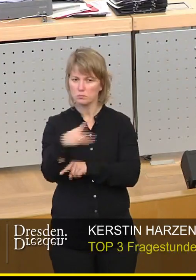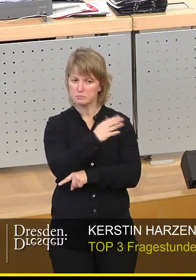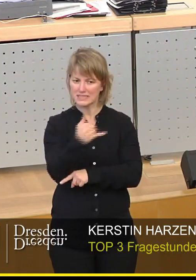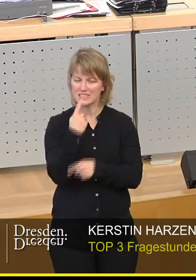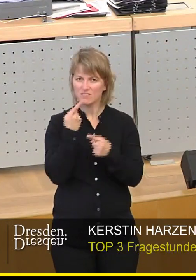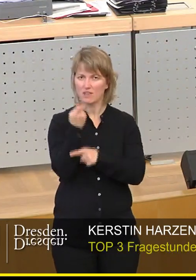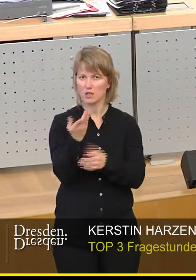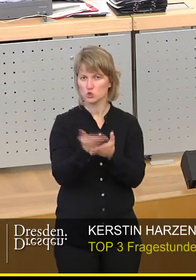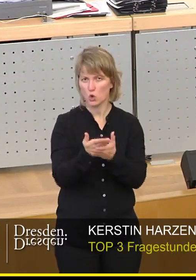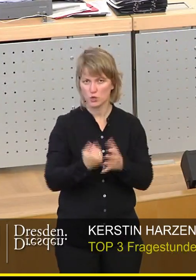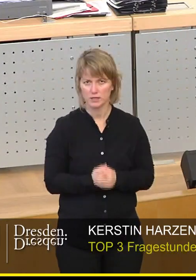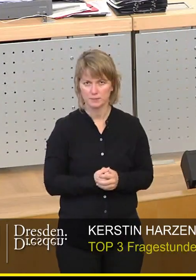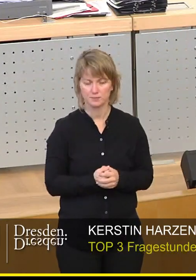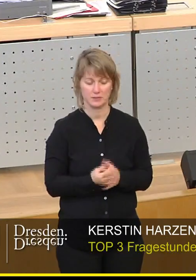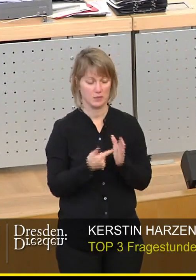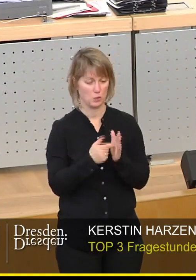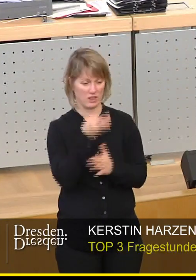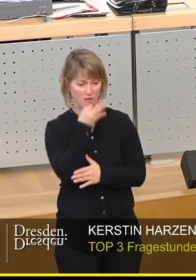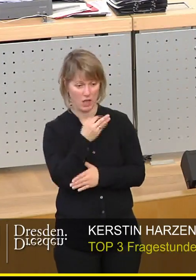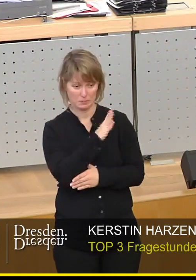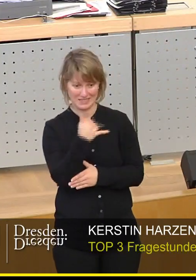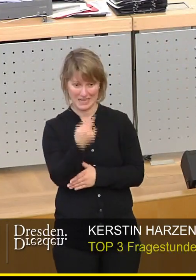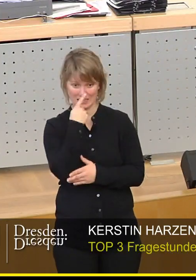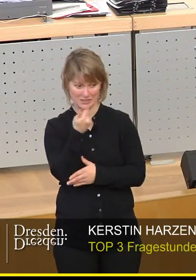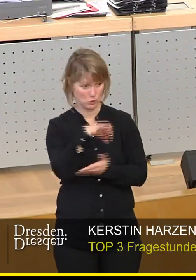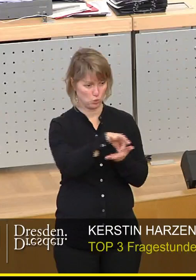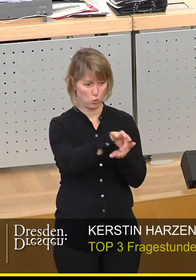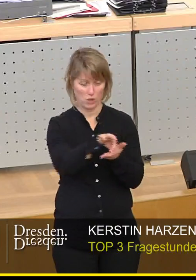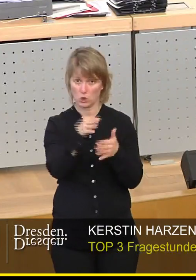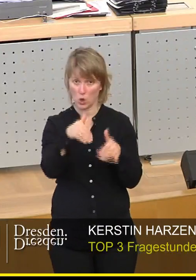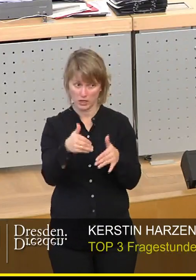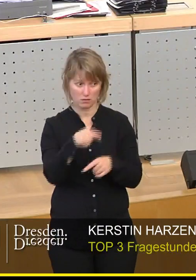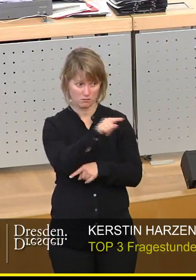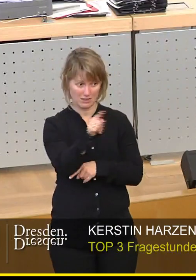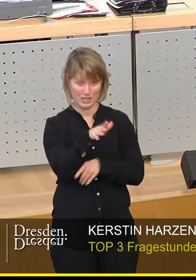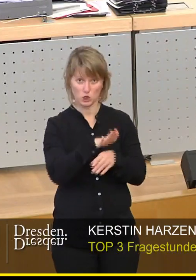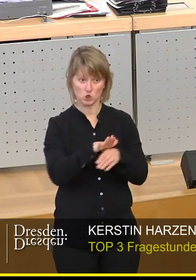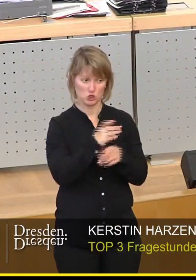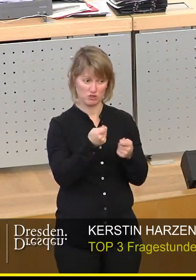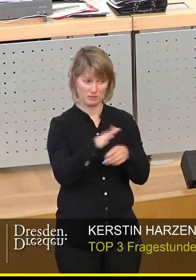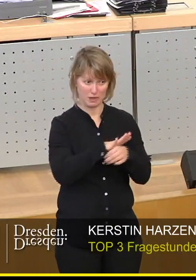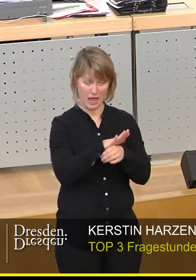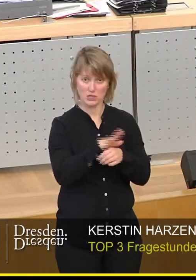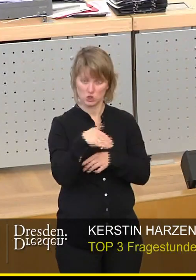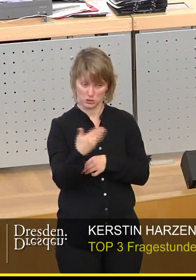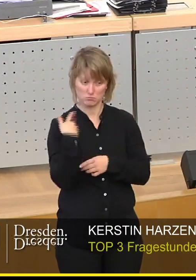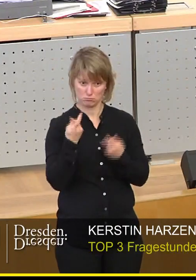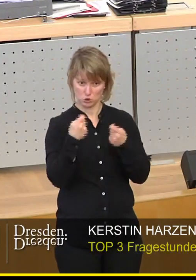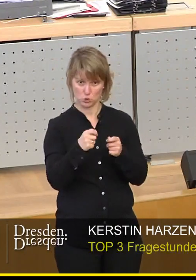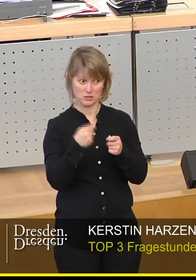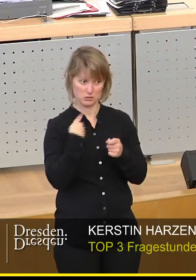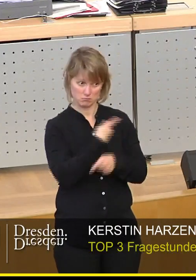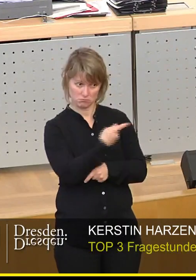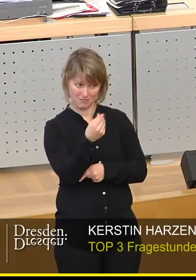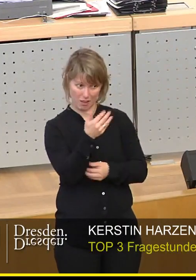Frage dann, falls es eben nicht zugeordnet wurde, wurde den jeweiligen Geschäftsbereichen entsprechend dieses Beschlusses die finanziellen Mittel